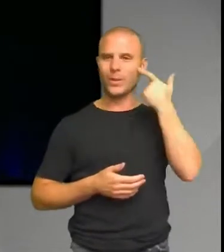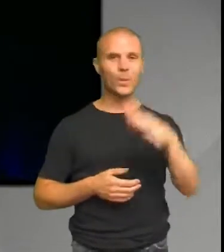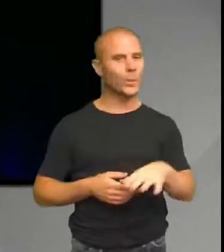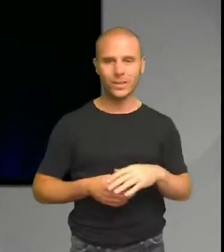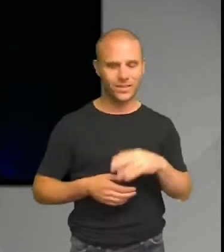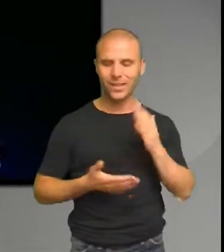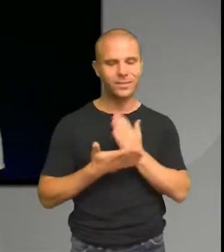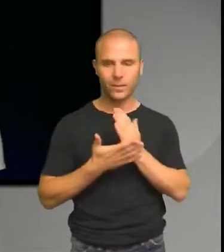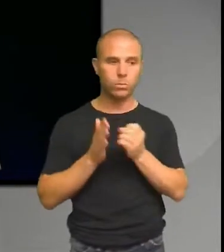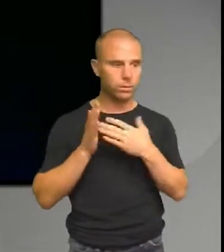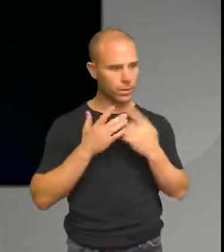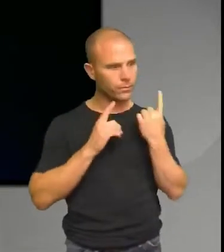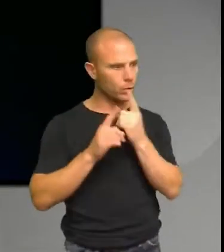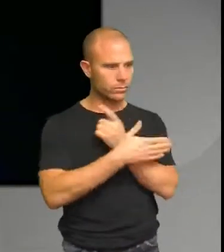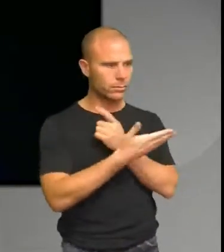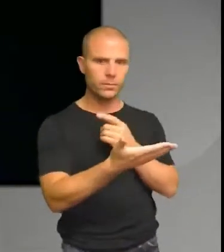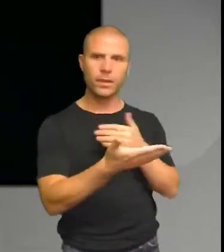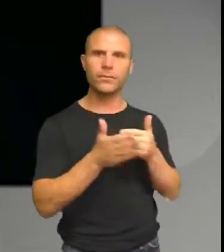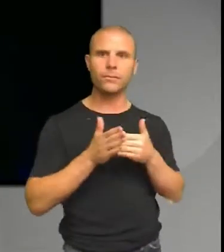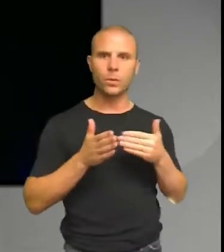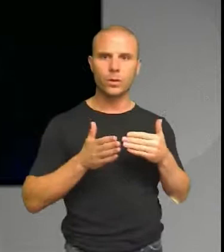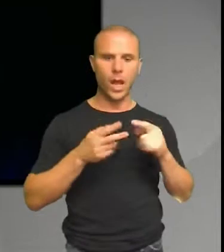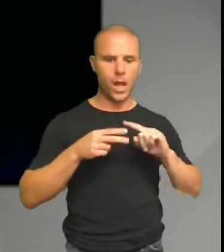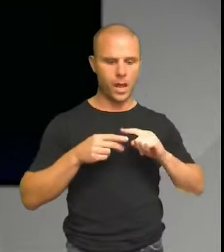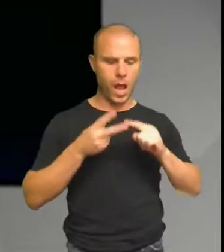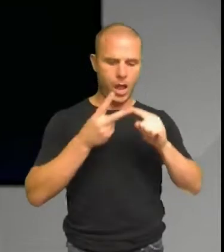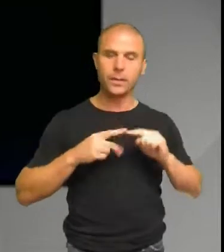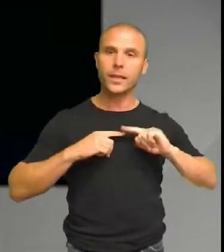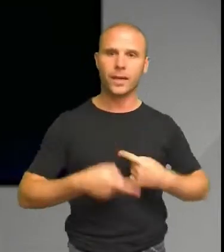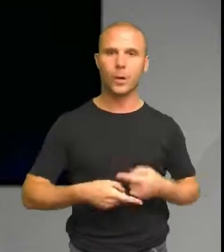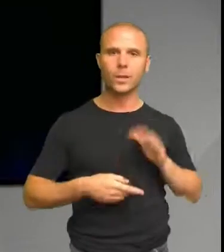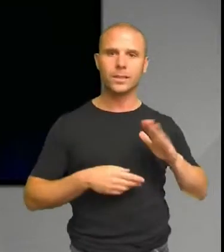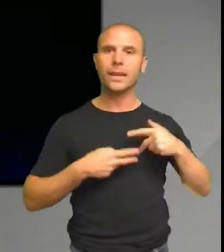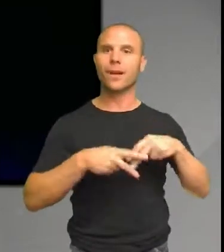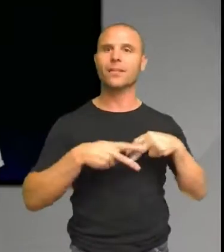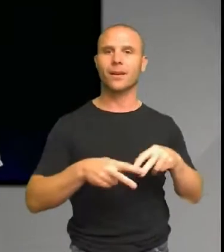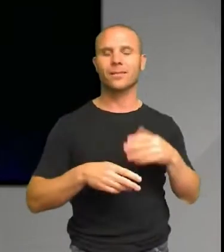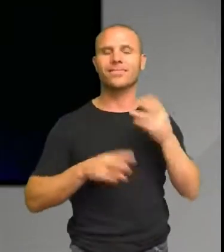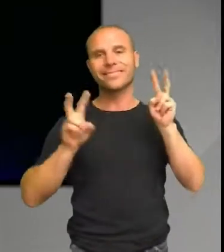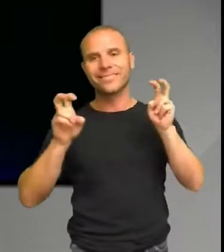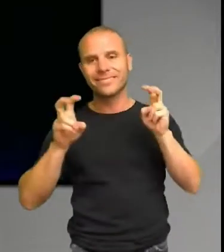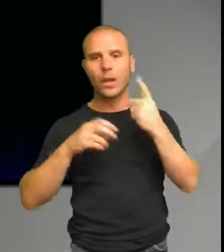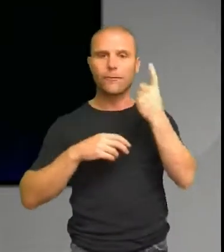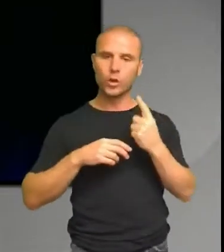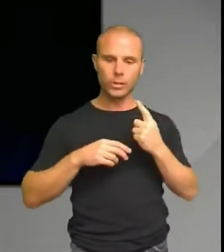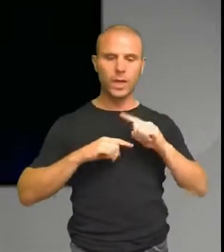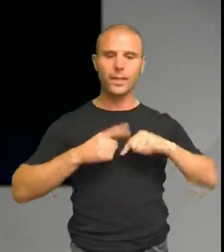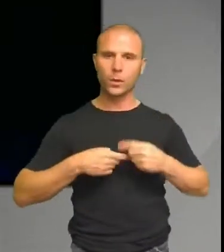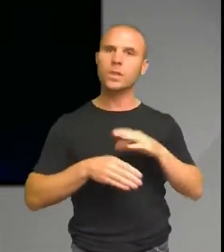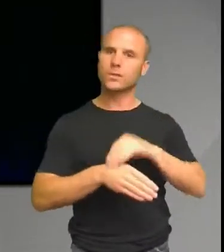problemet då de människor vi pratar om är andra generationens invandrare. Eller med ett bättre ord, första generationens